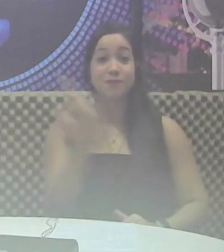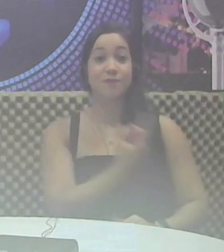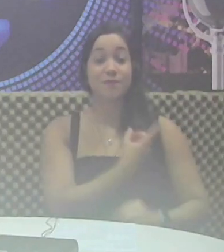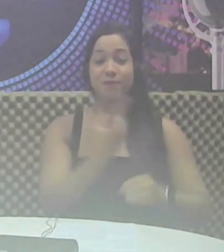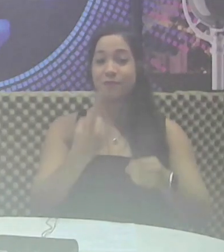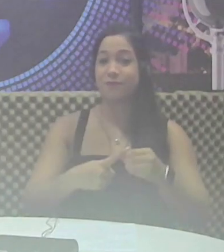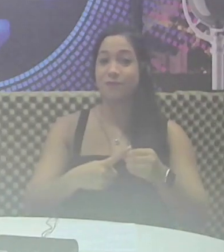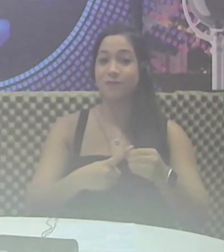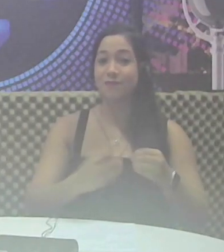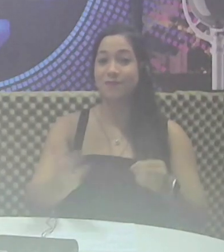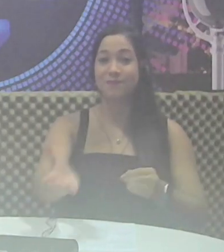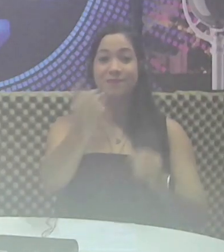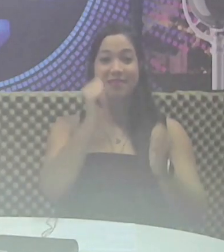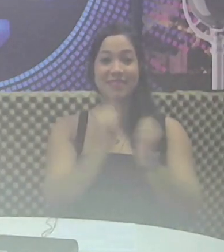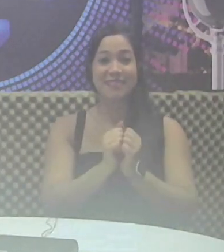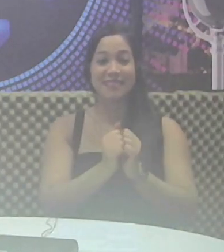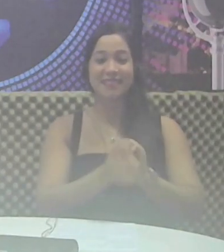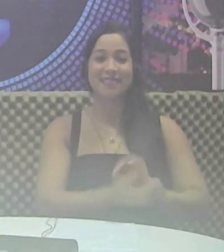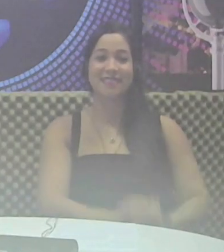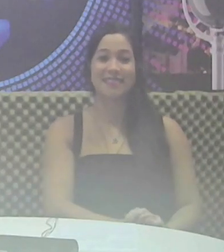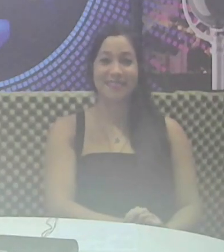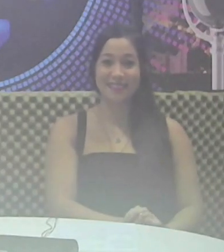Nossa Cidade. Vem com a gente!